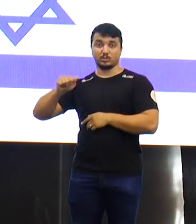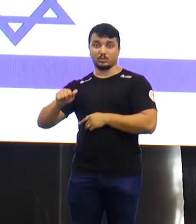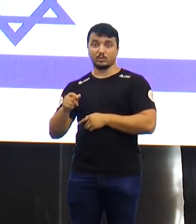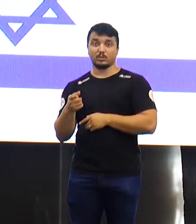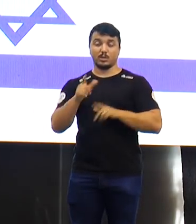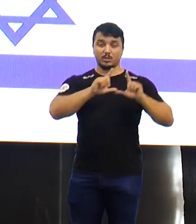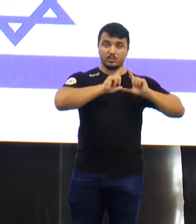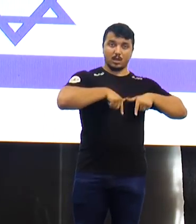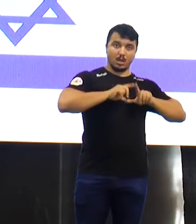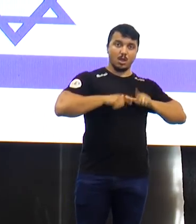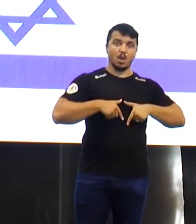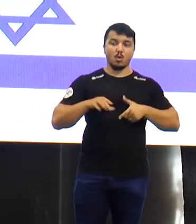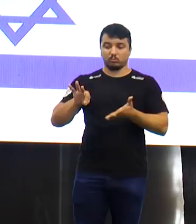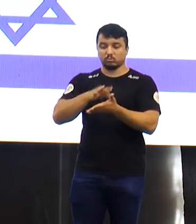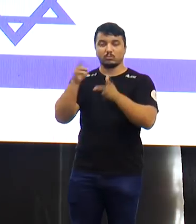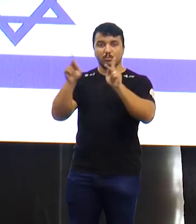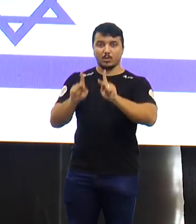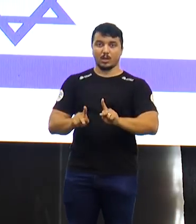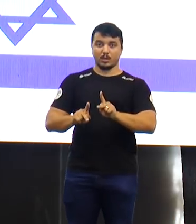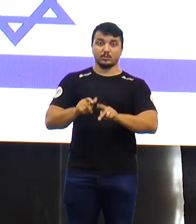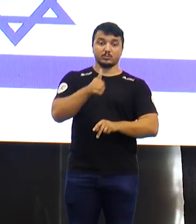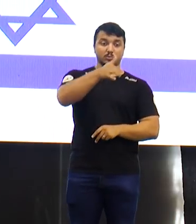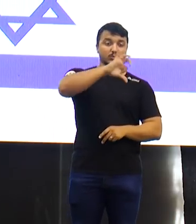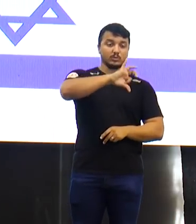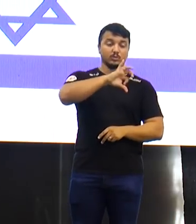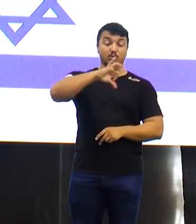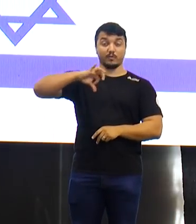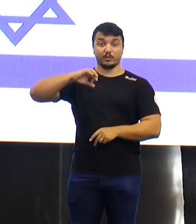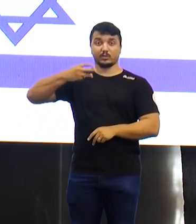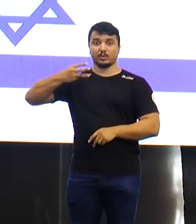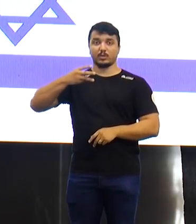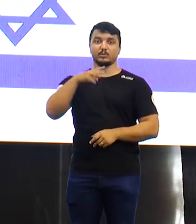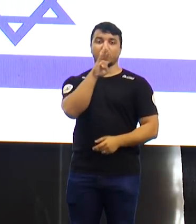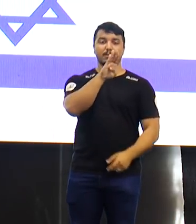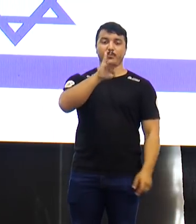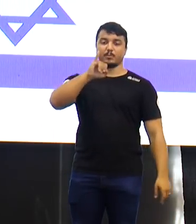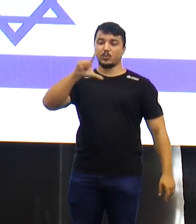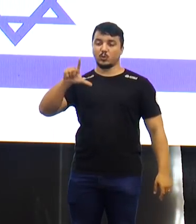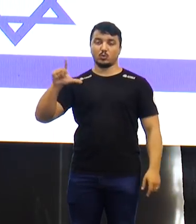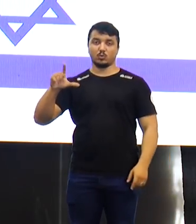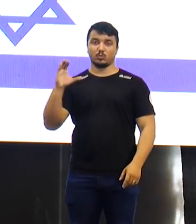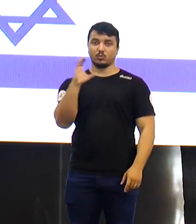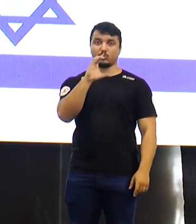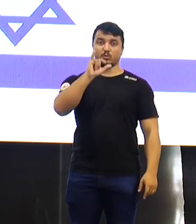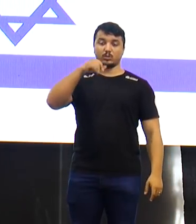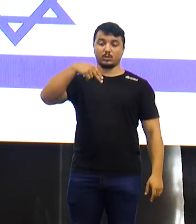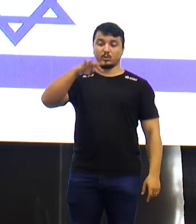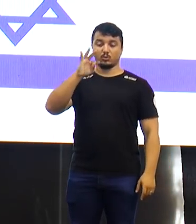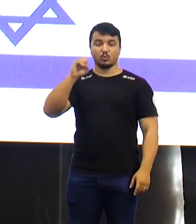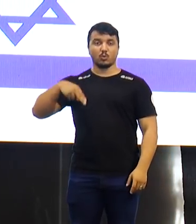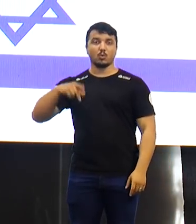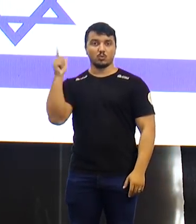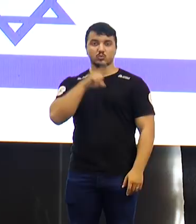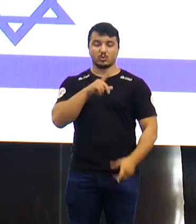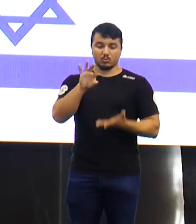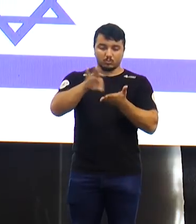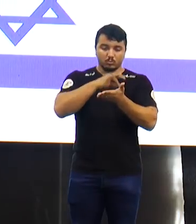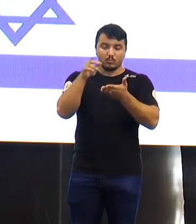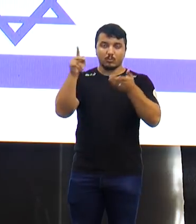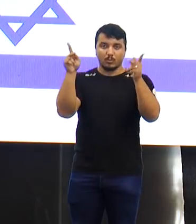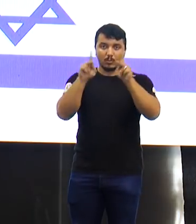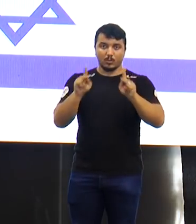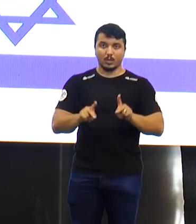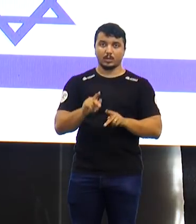Begin de Israel. E em 93, Bill Clinton vai fazer um acordo de pacificação envolvendo